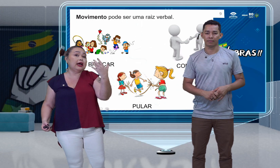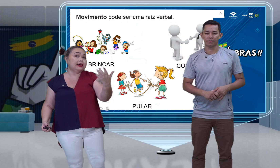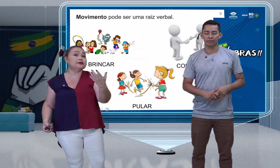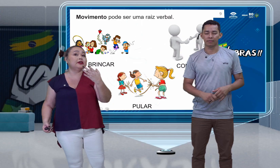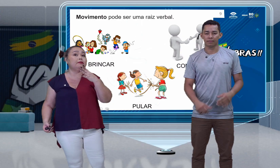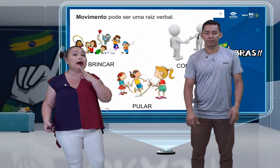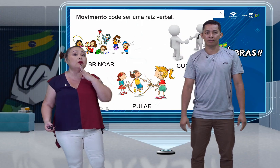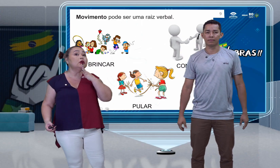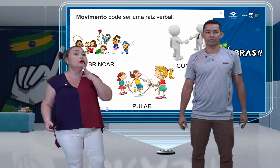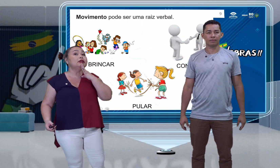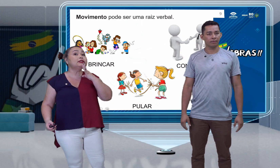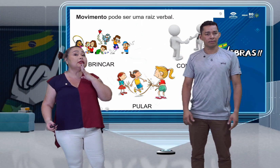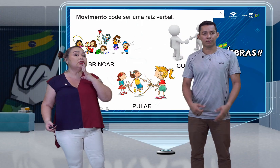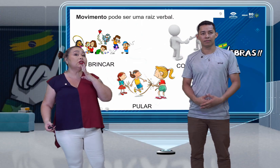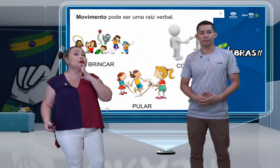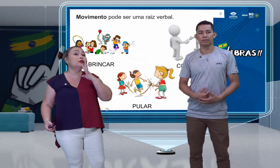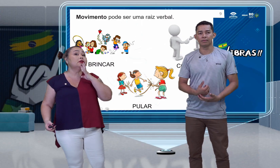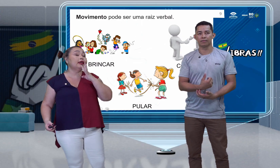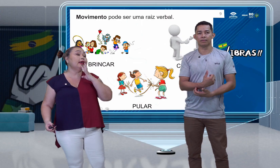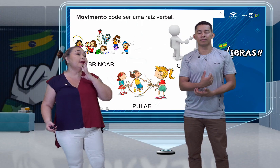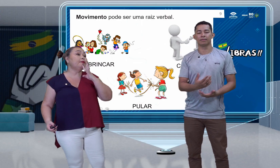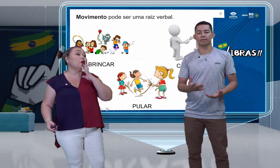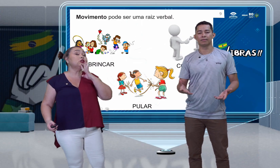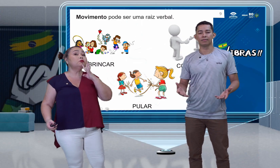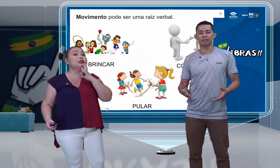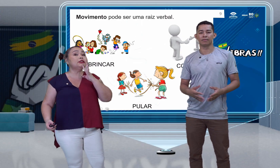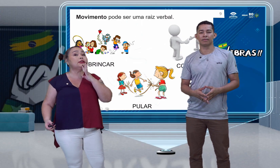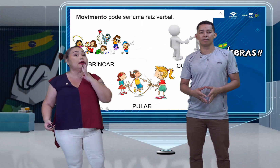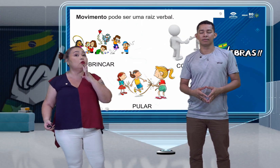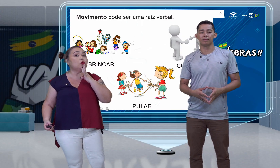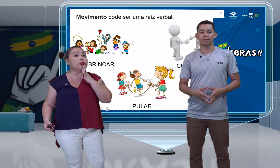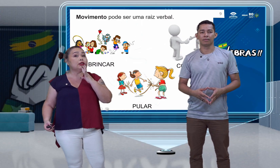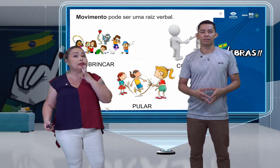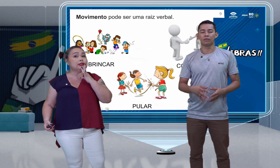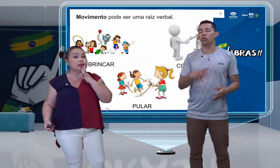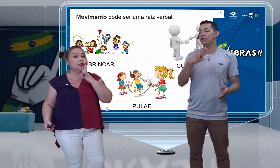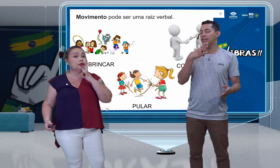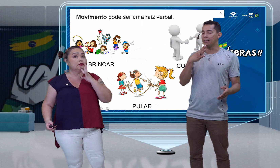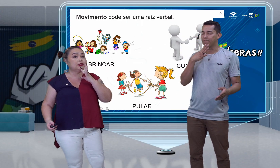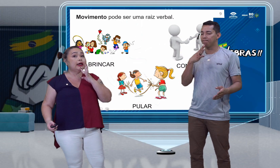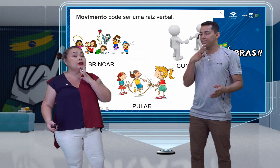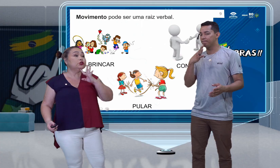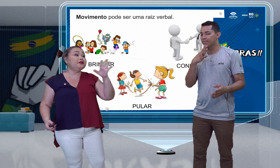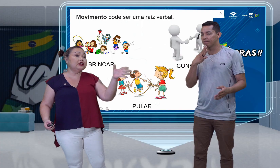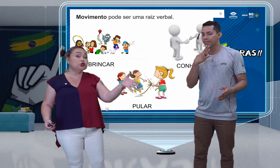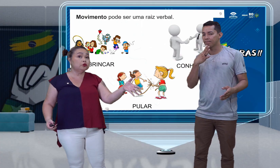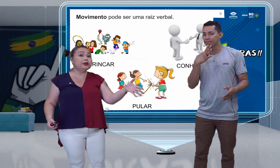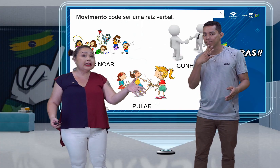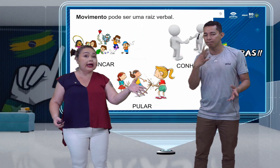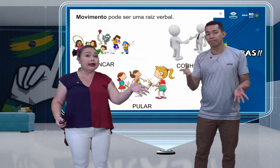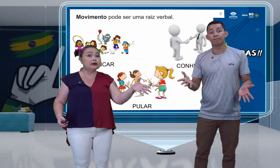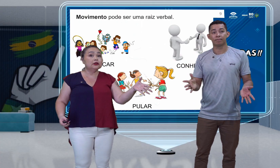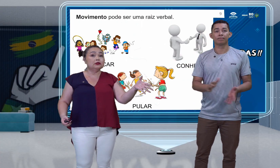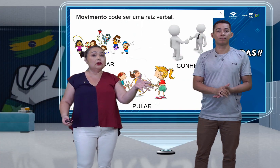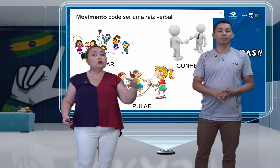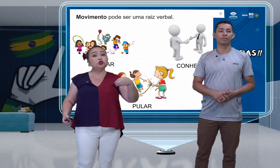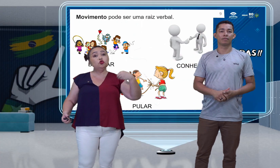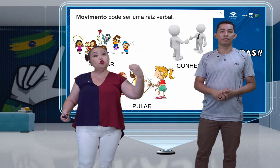raiz verbal, que seja próximo desse sinal conhecer. Conhecer. Tá? Diferente do brincar. Né? Eu continuo com o